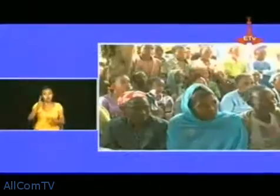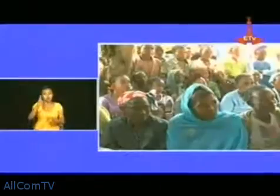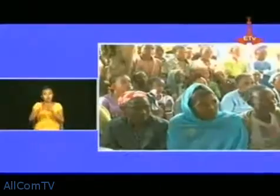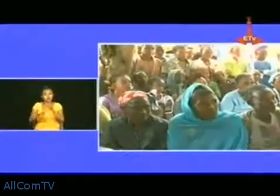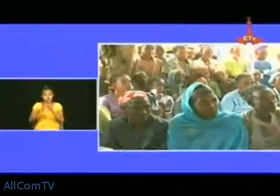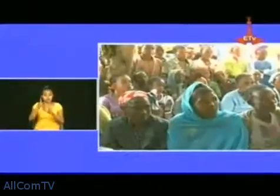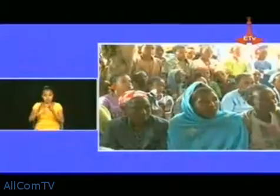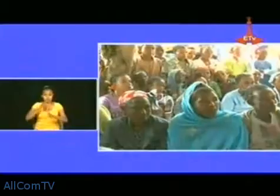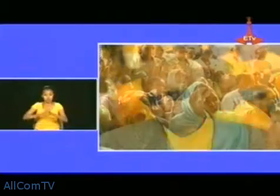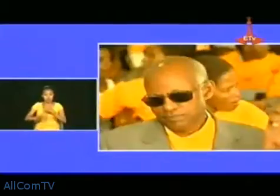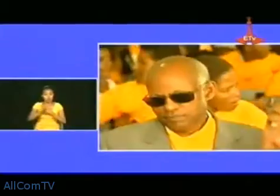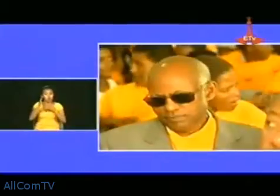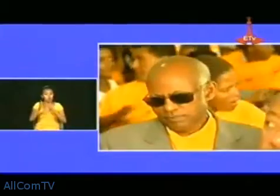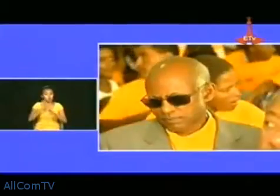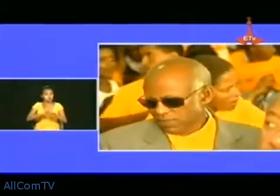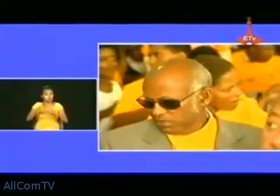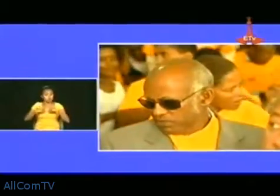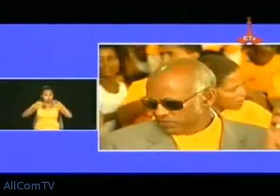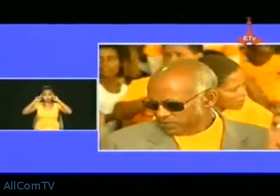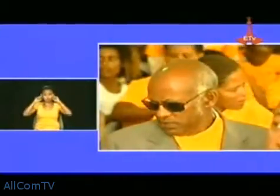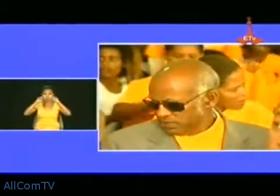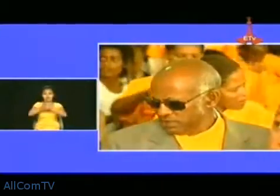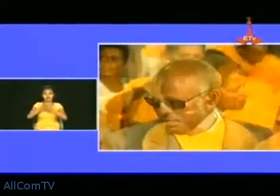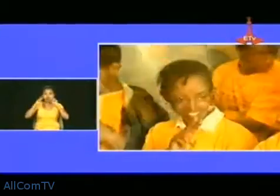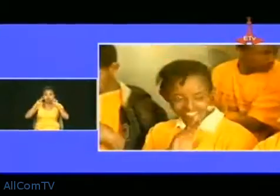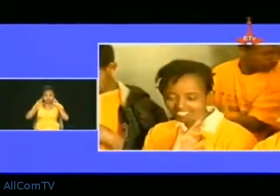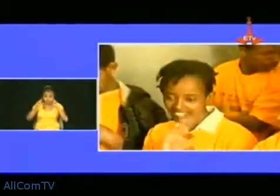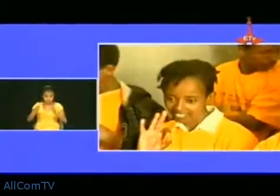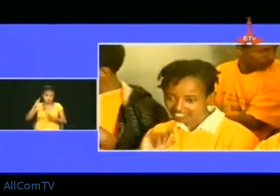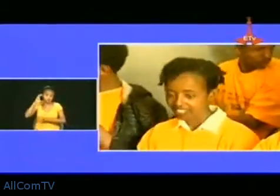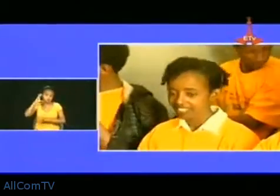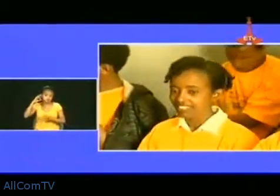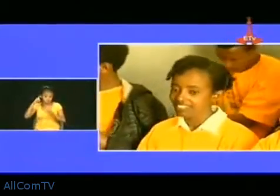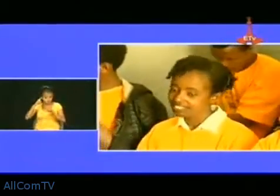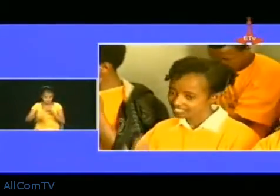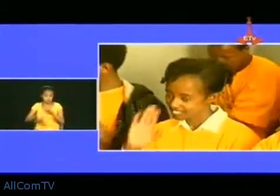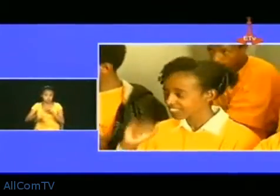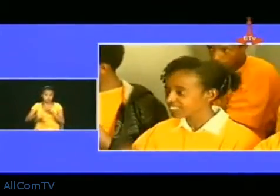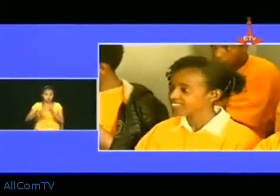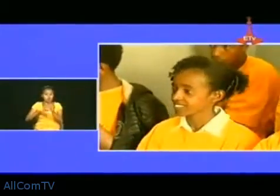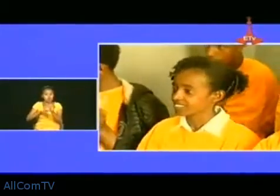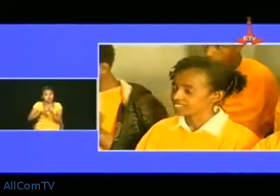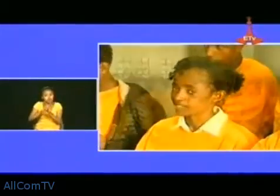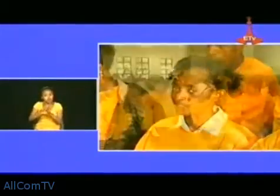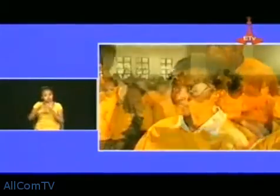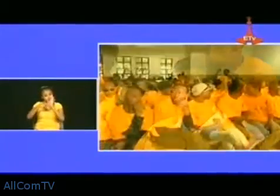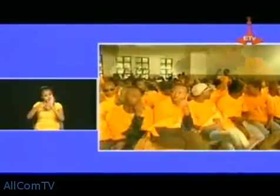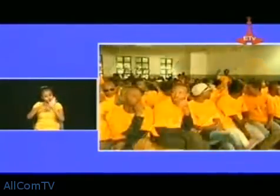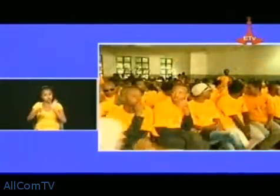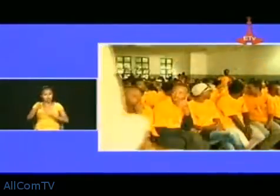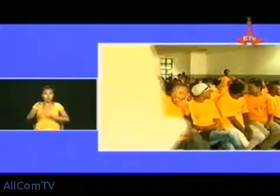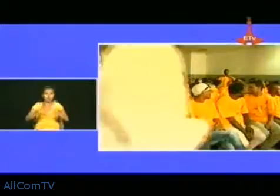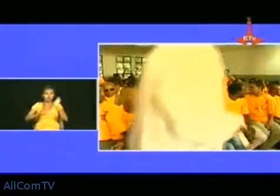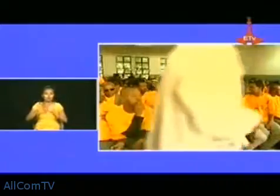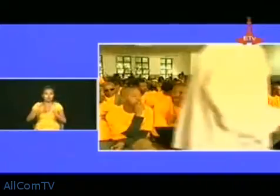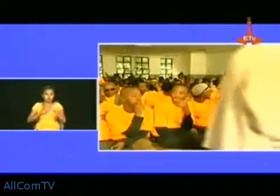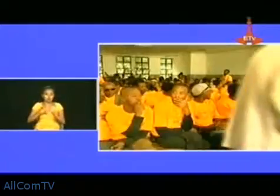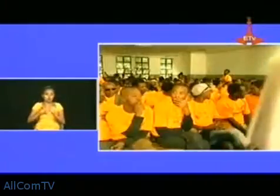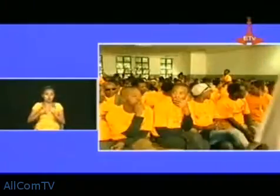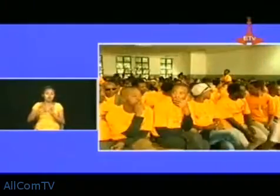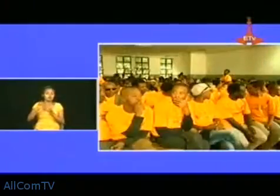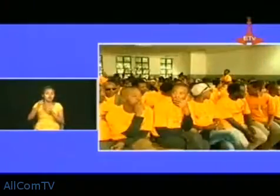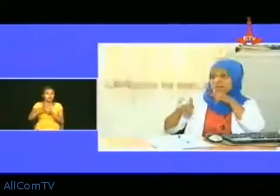ህብረተሰቡ በአካል ጉዳተኞች ላይ ያለው የተሳሳተ አመለካከት መስማት የተሳናቸው ለቫይረሱ እንዲጋለጡ አድርጓቸዋል።